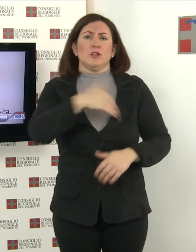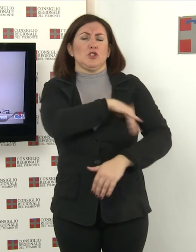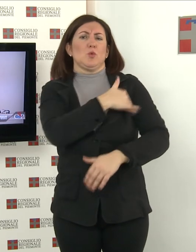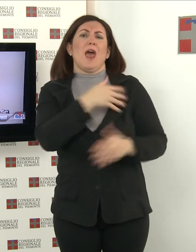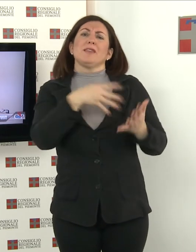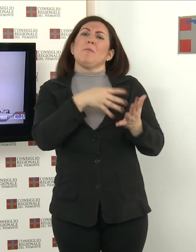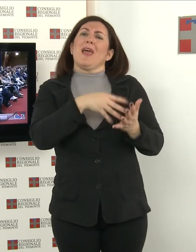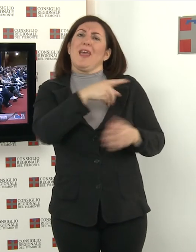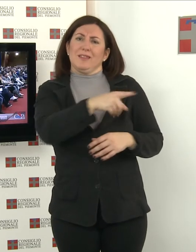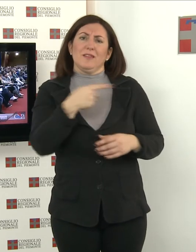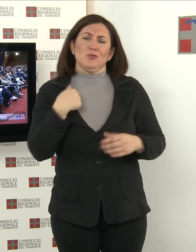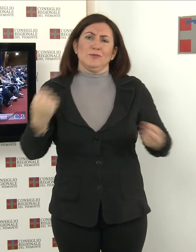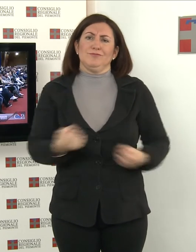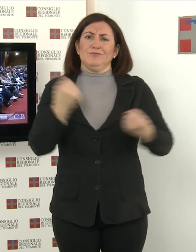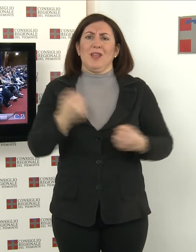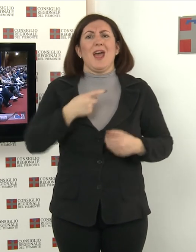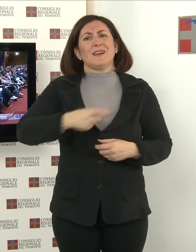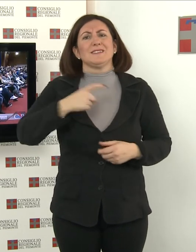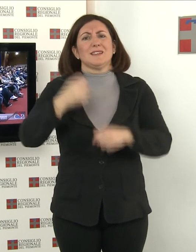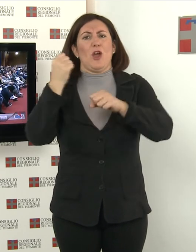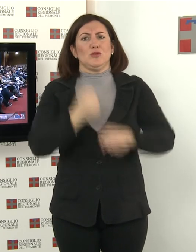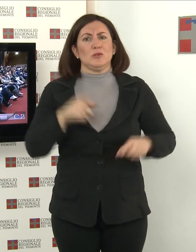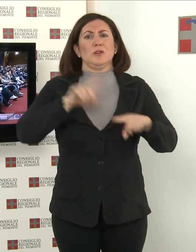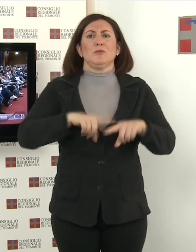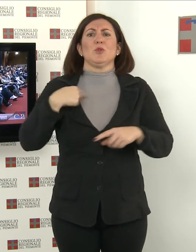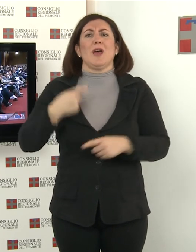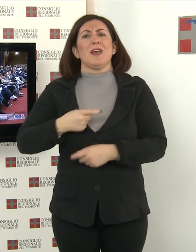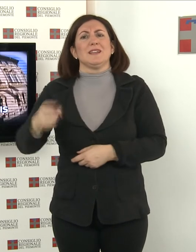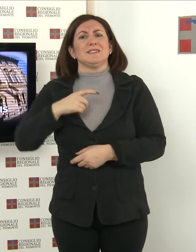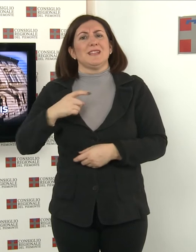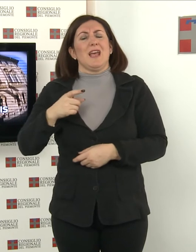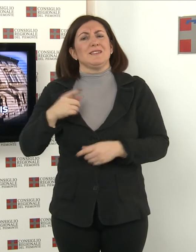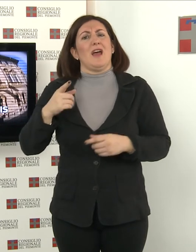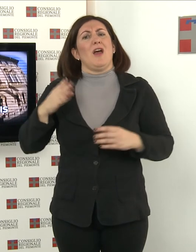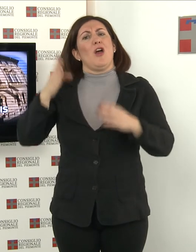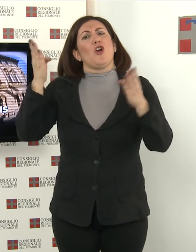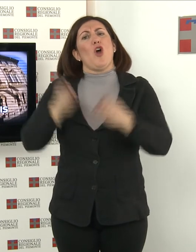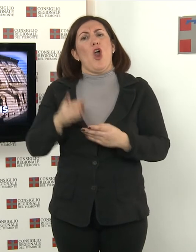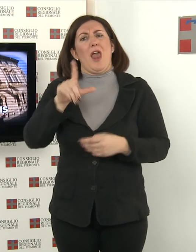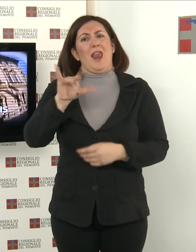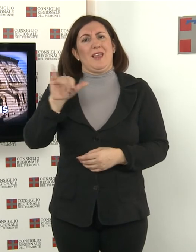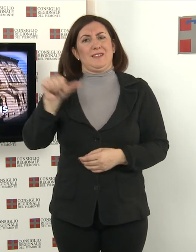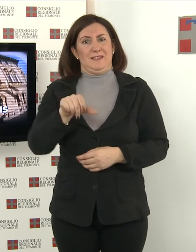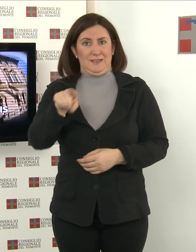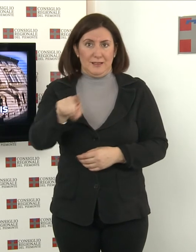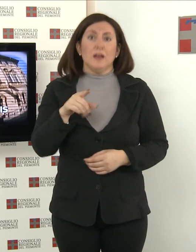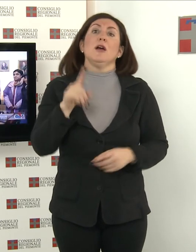Resistenza e Costituzione e dal comitato Resistenza col dell'is corsisti Cif Oil a Palazzo Lascaris